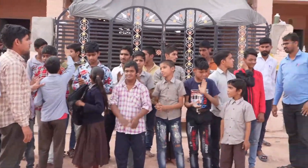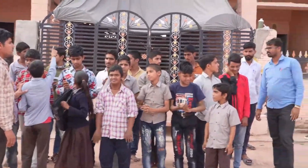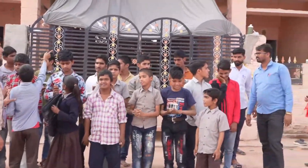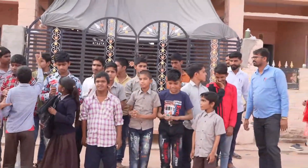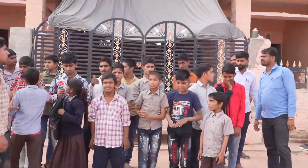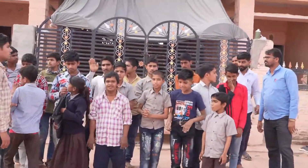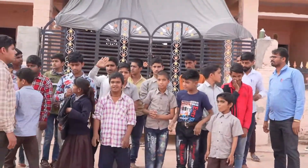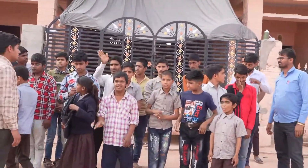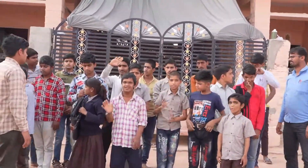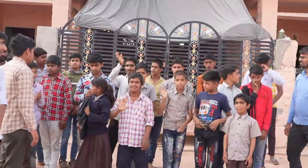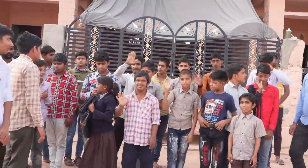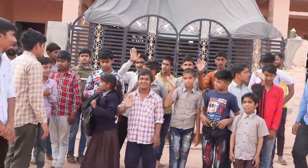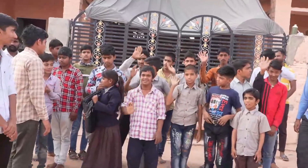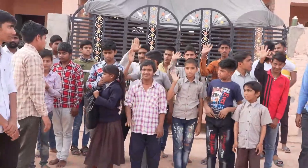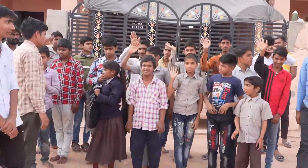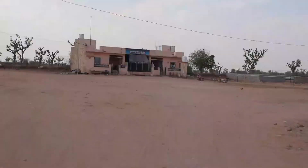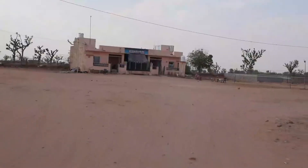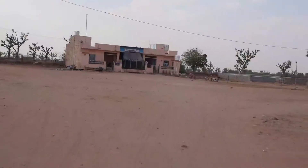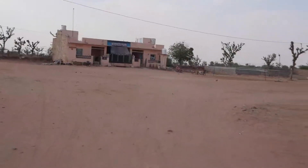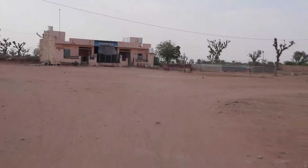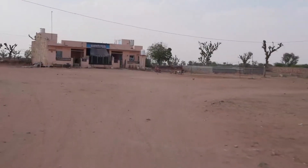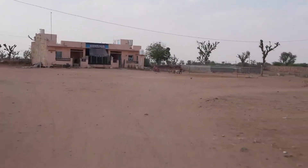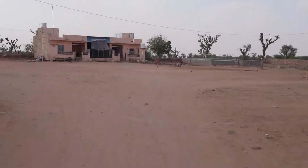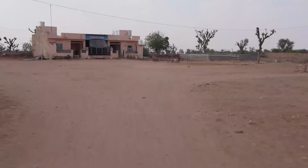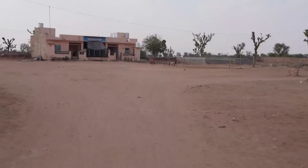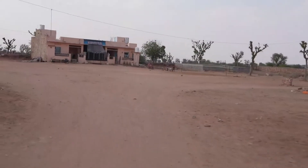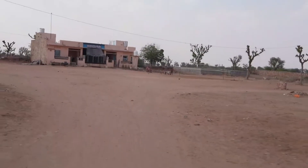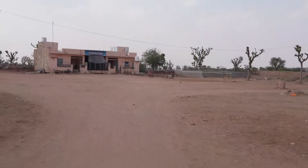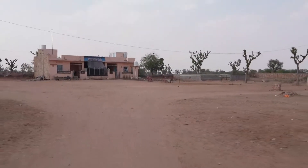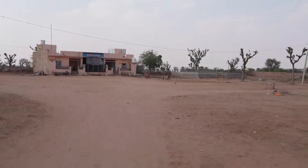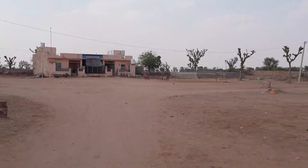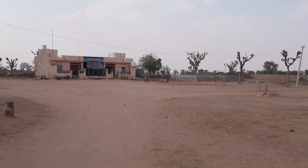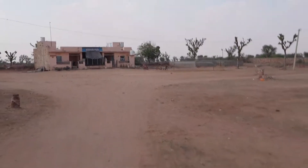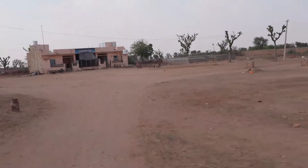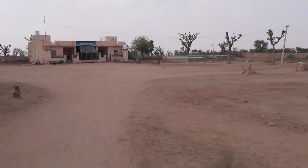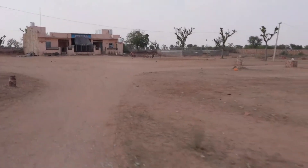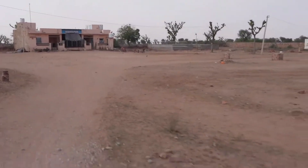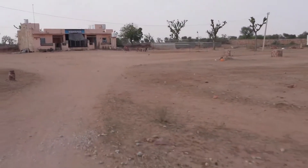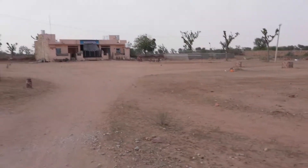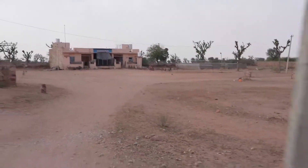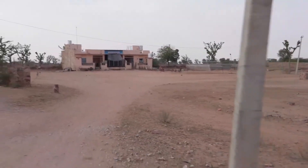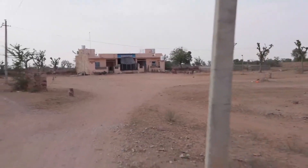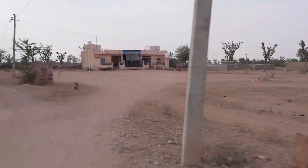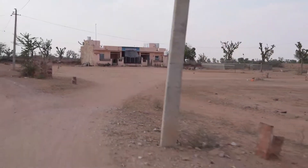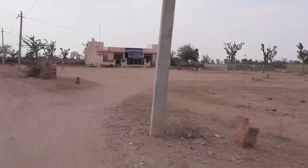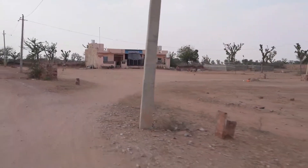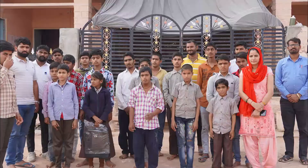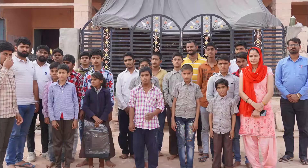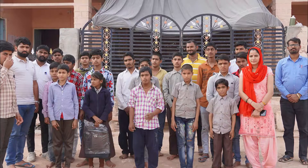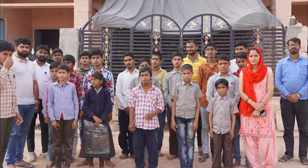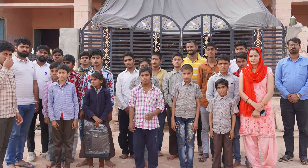तो दोस्तों, अगर ये वीडियो हमारा आपको पसंद आया हो तो लाइक करना, कमेंट करके बताना और चैनल को